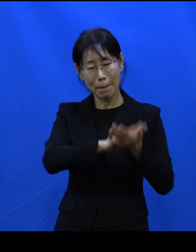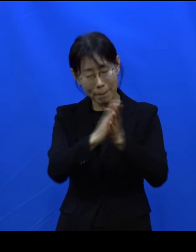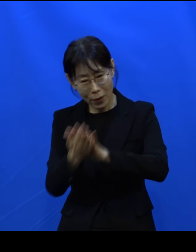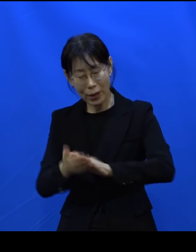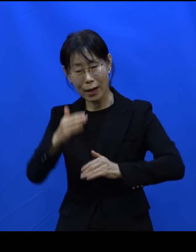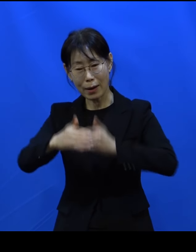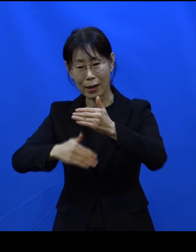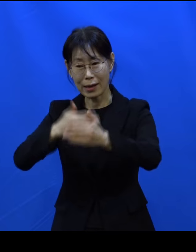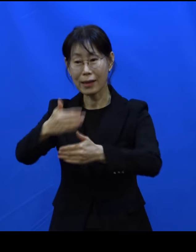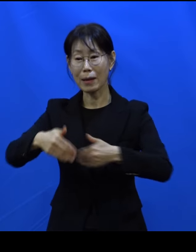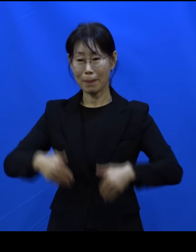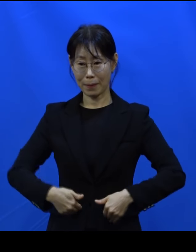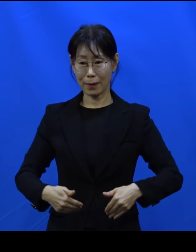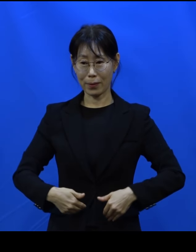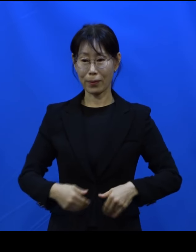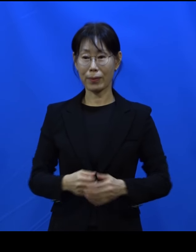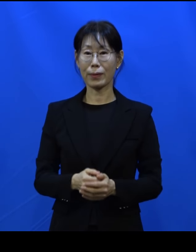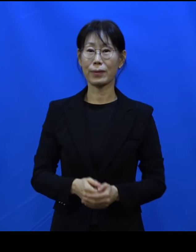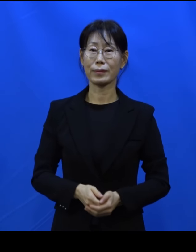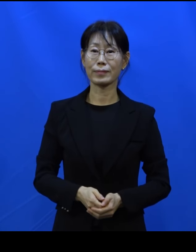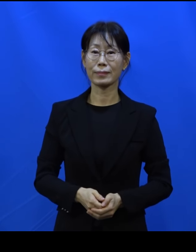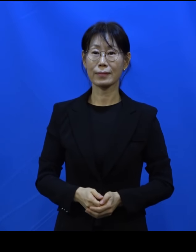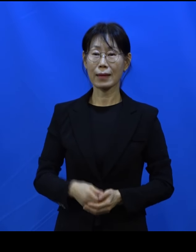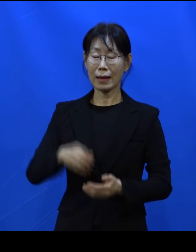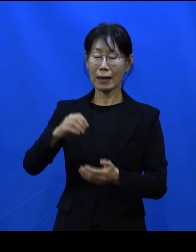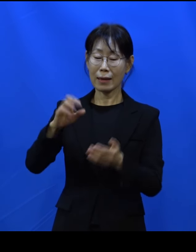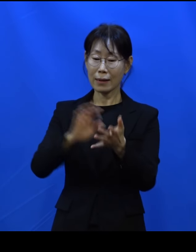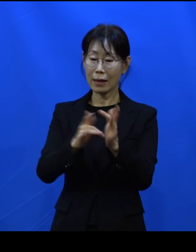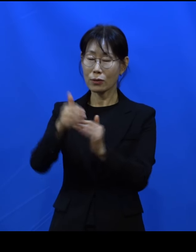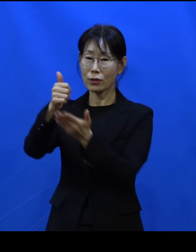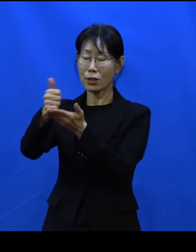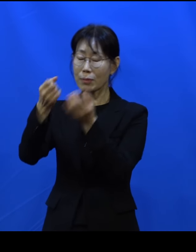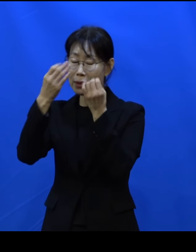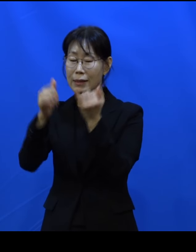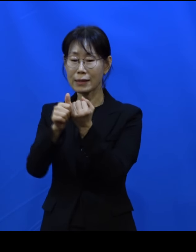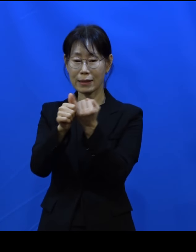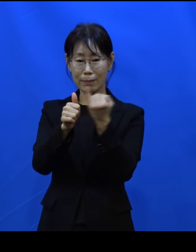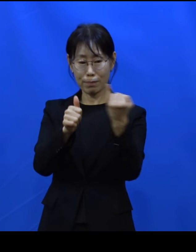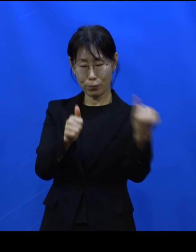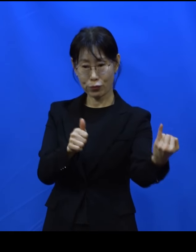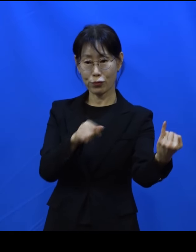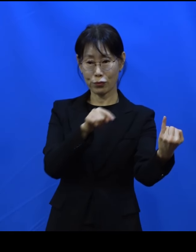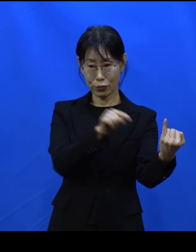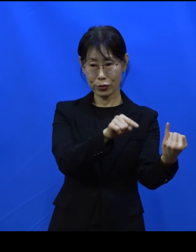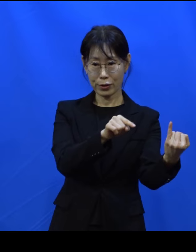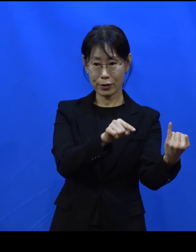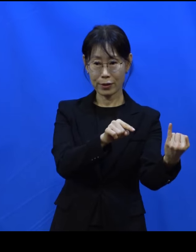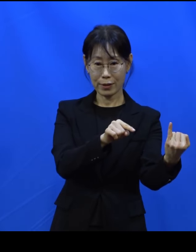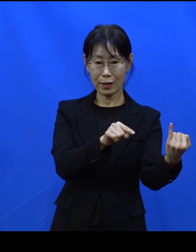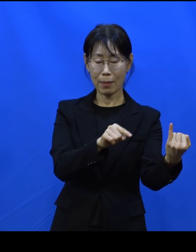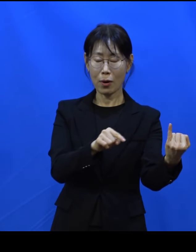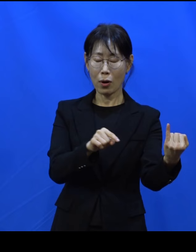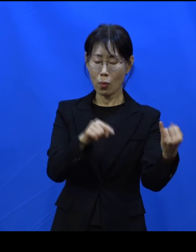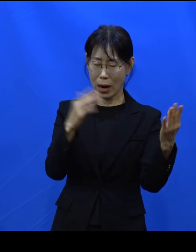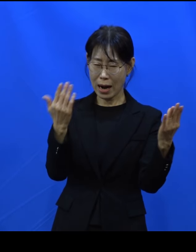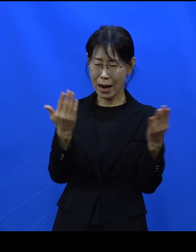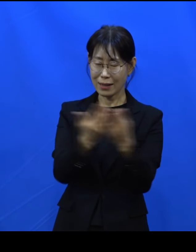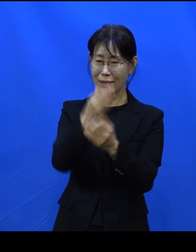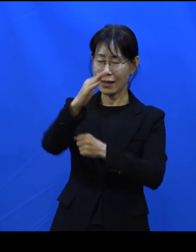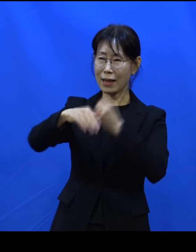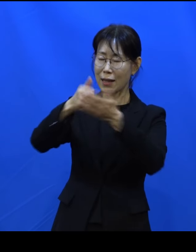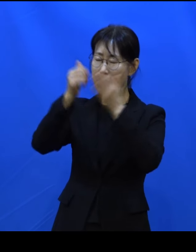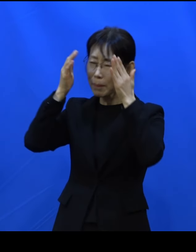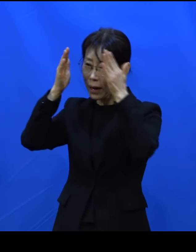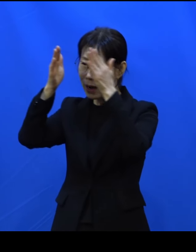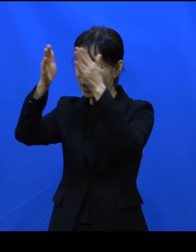자, 그리스도의 신부된 교회는 그리스도에게 초점을 맞춰야 돼요. 그리스도와의 온전한 연합이 핵심이라는 거죠. 우리가